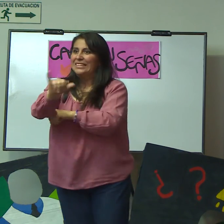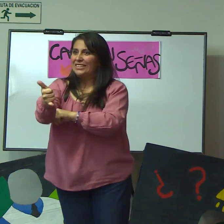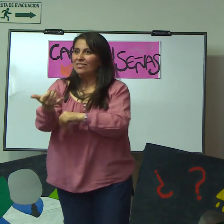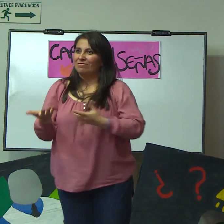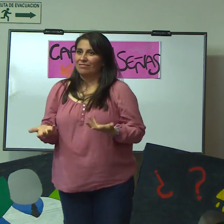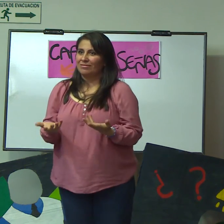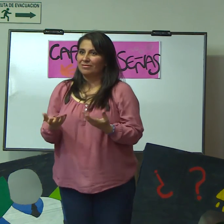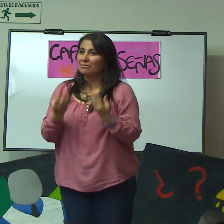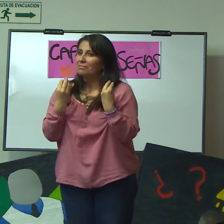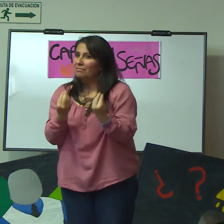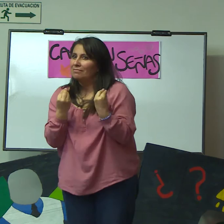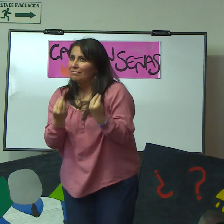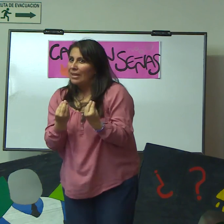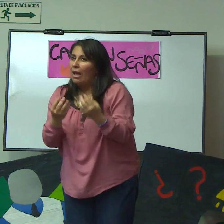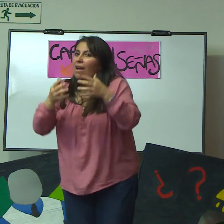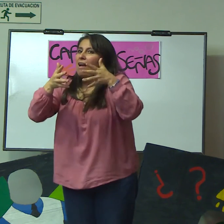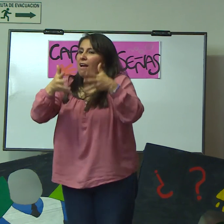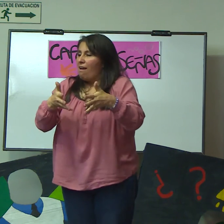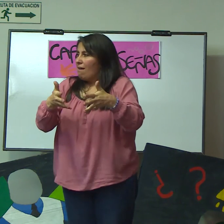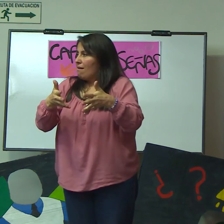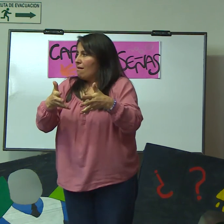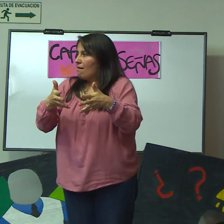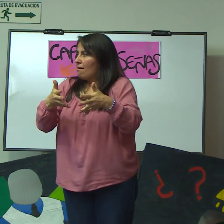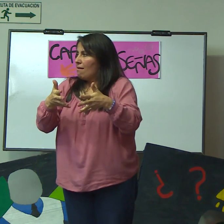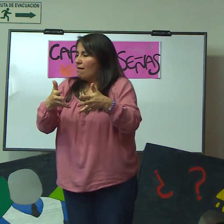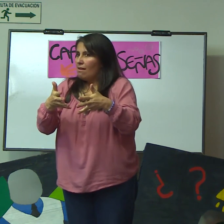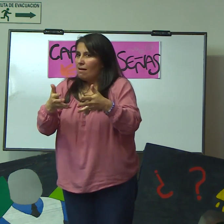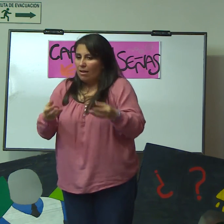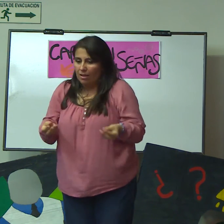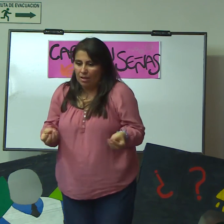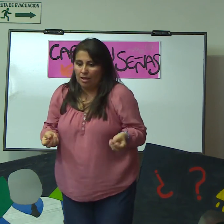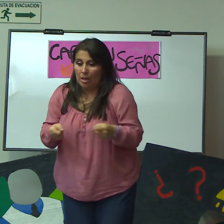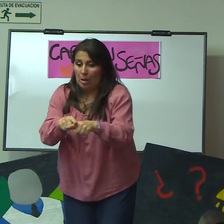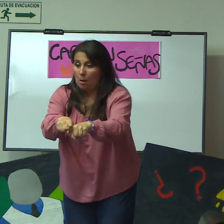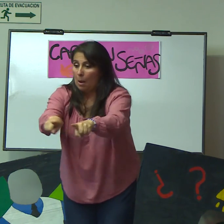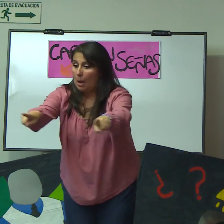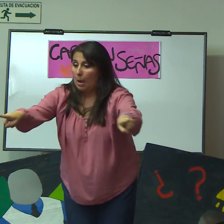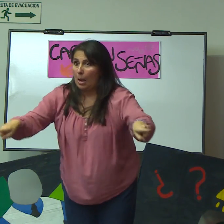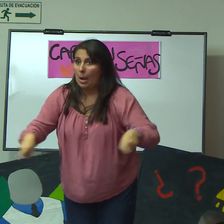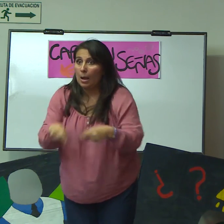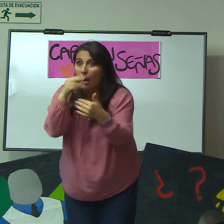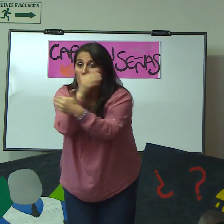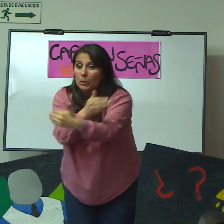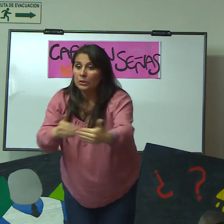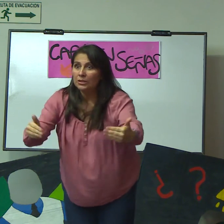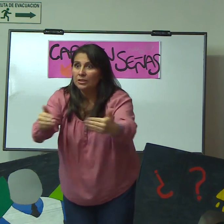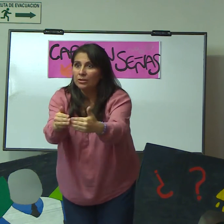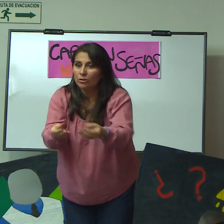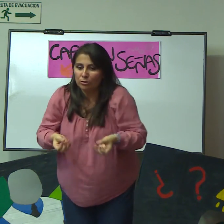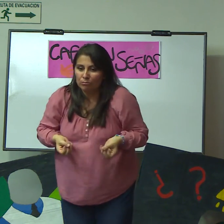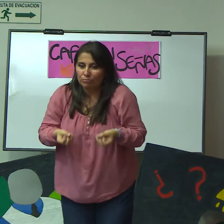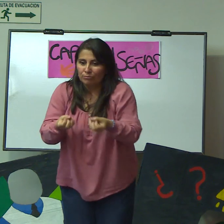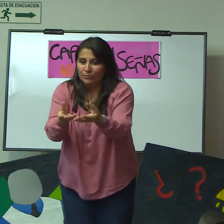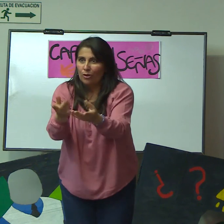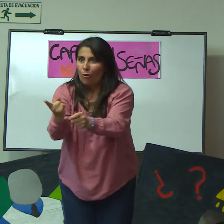digamos que crear en los niños esa iniciativa de explorar,